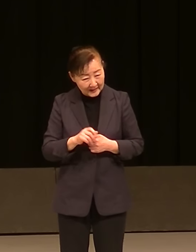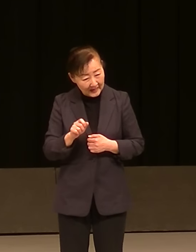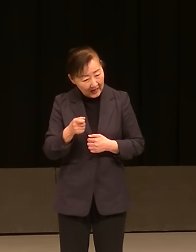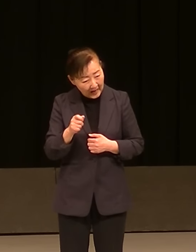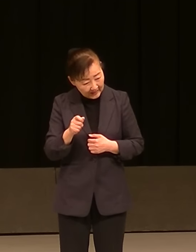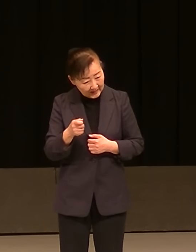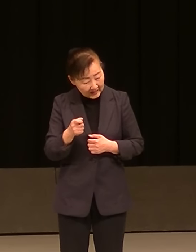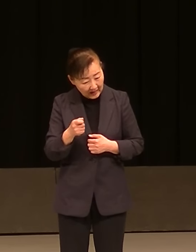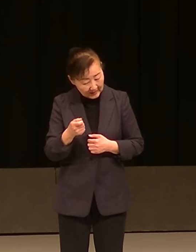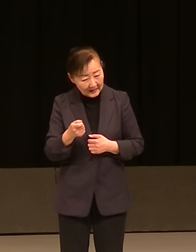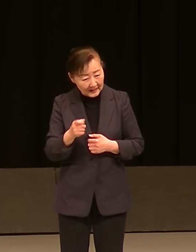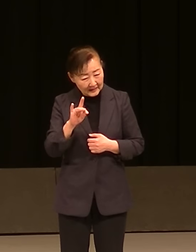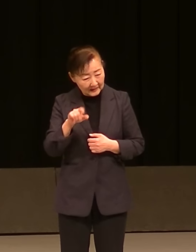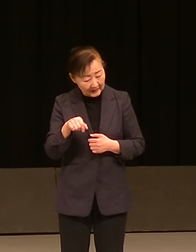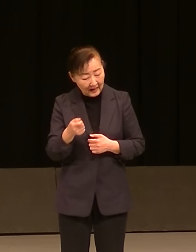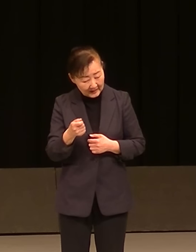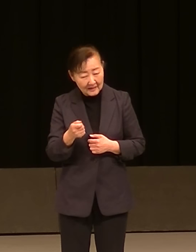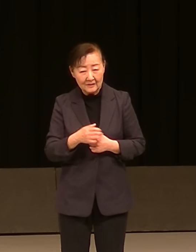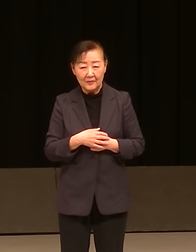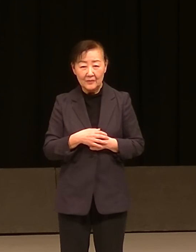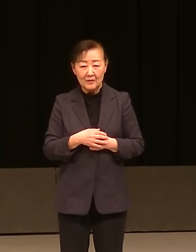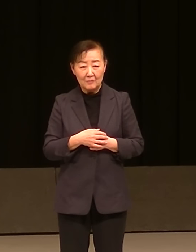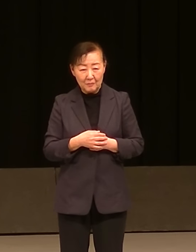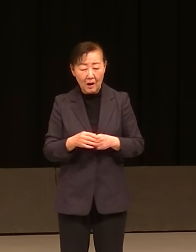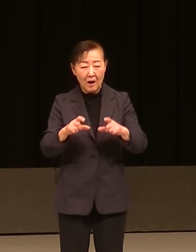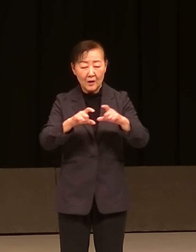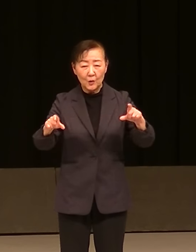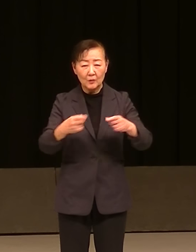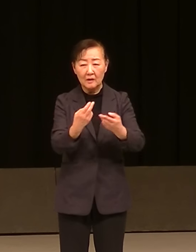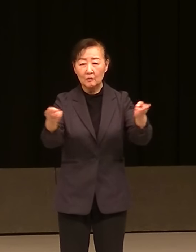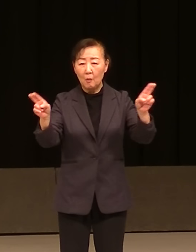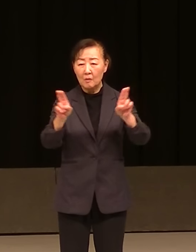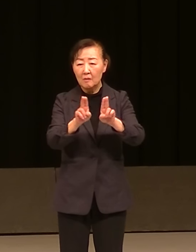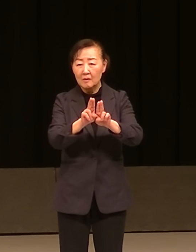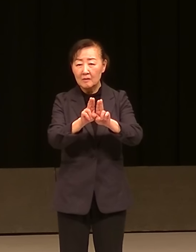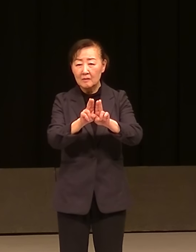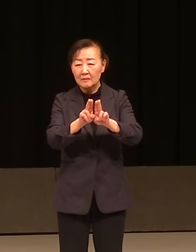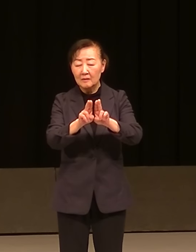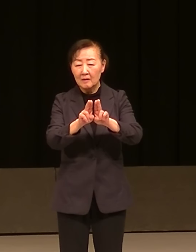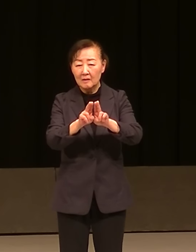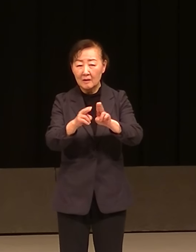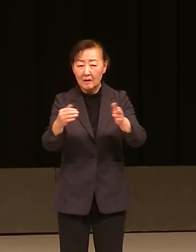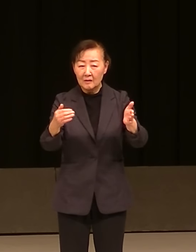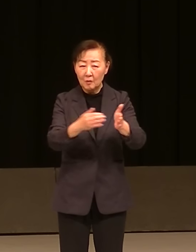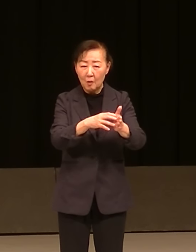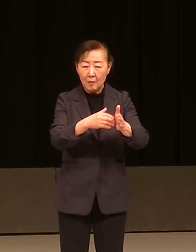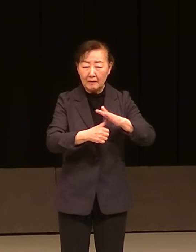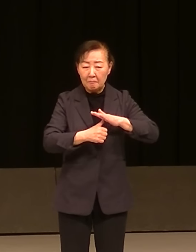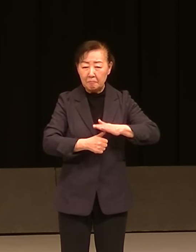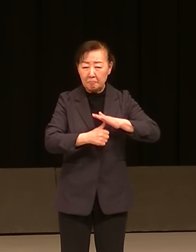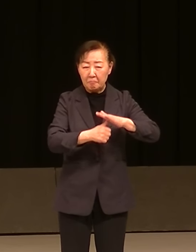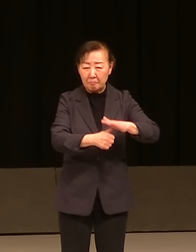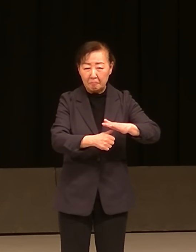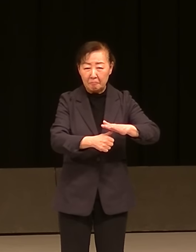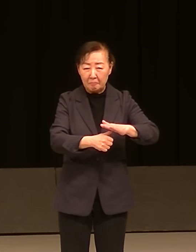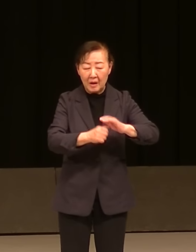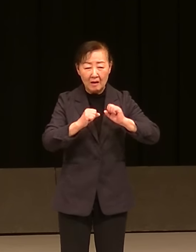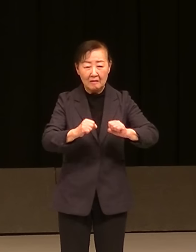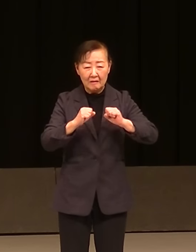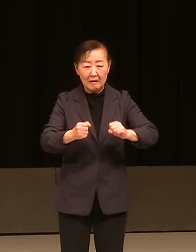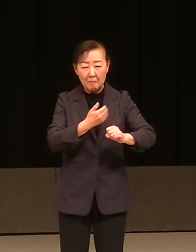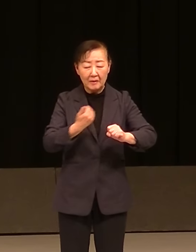うことになると、まあ一つは共産党さんがどこまで忍耐強く頑張ってくれる